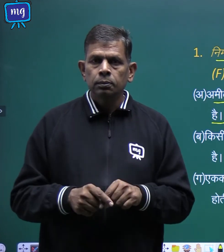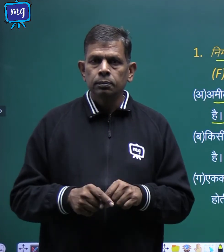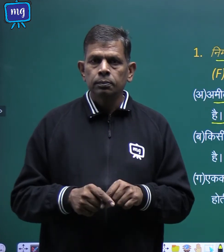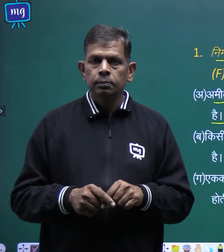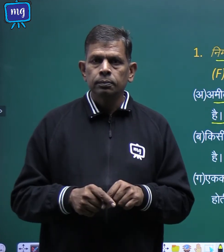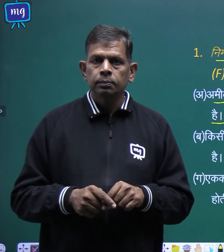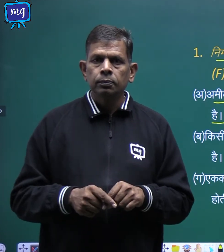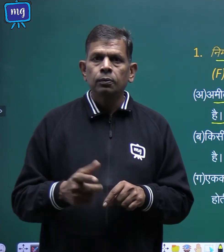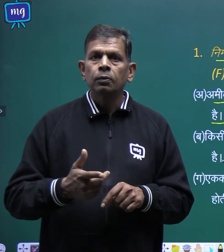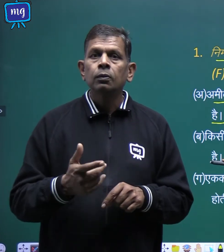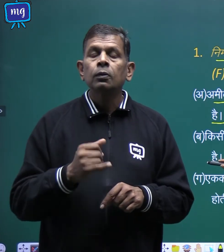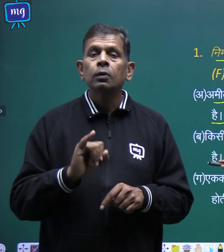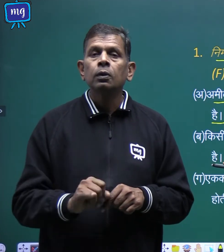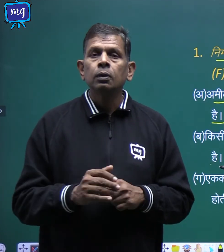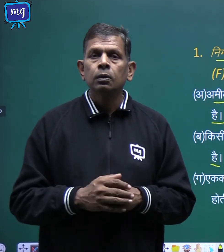अंग है।